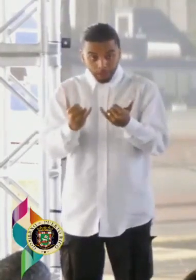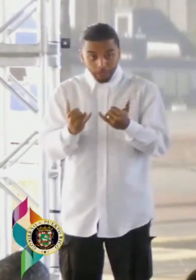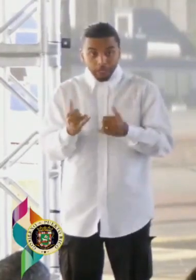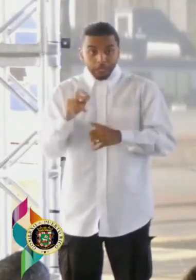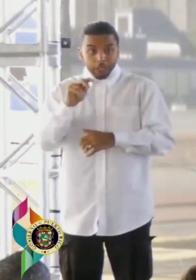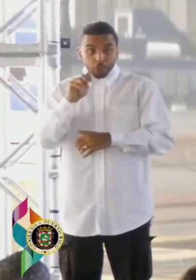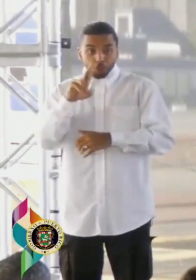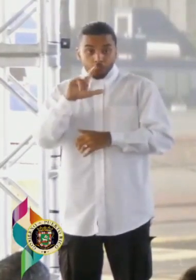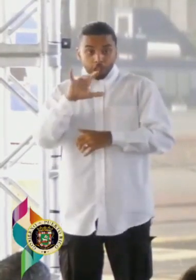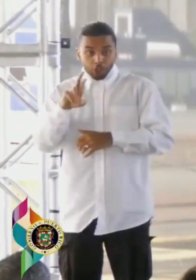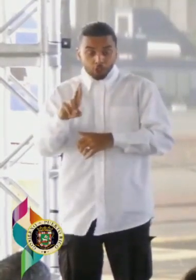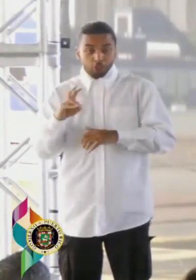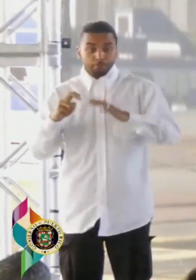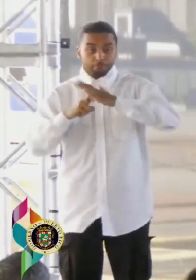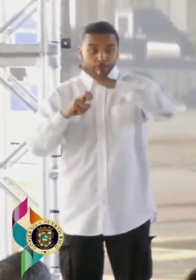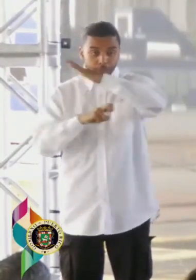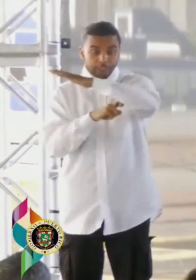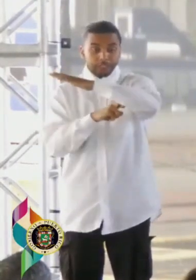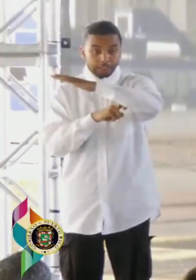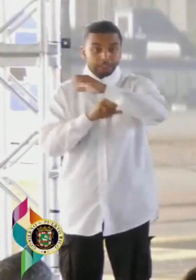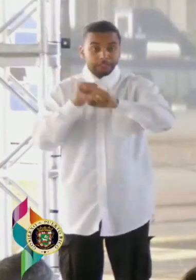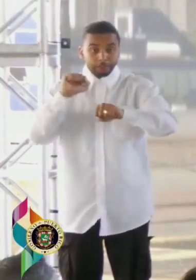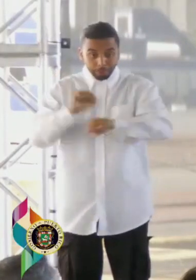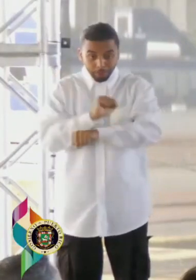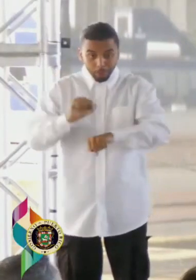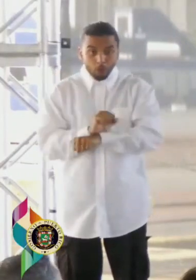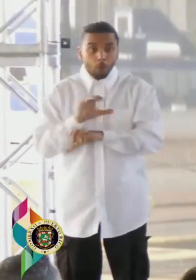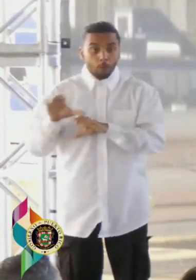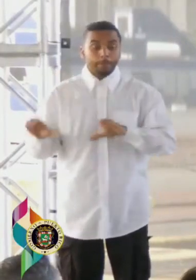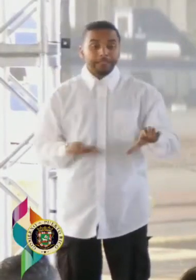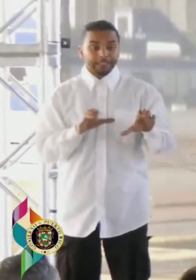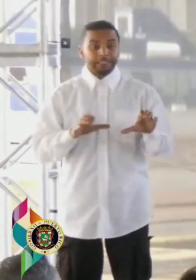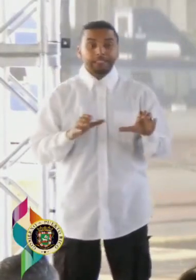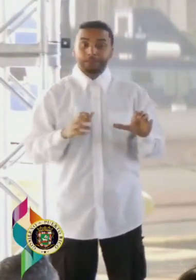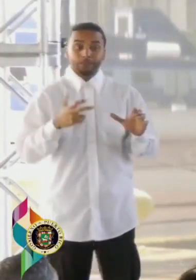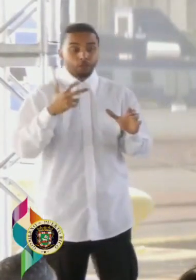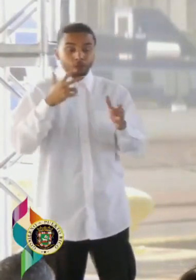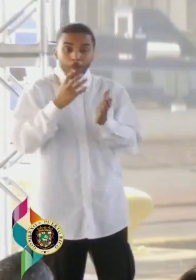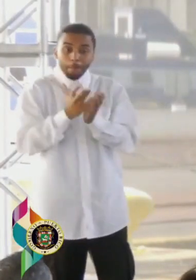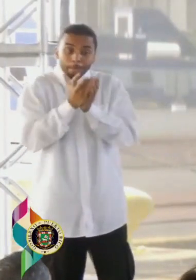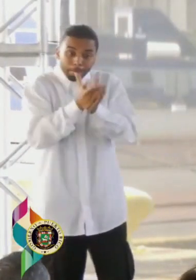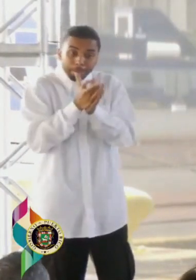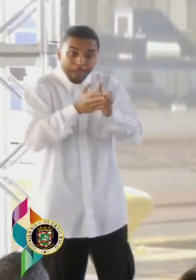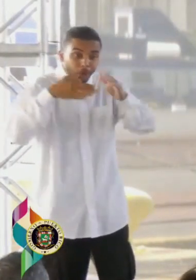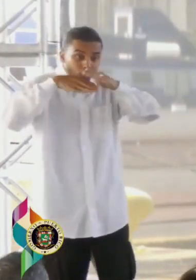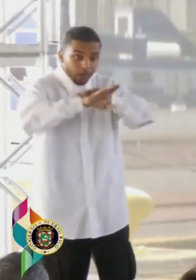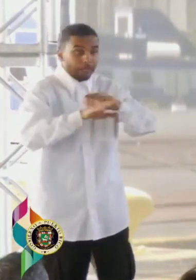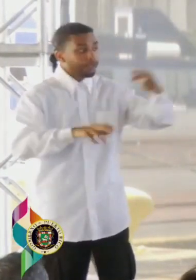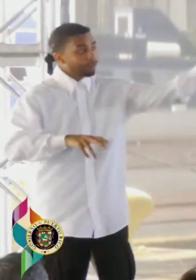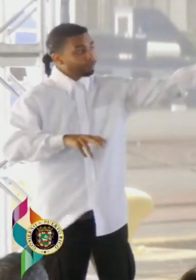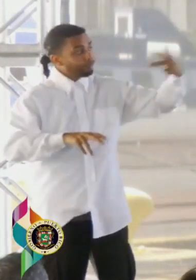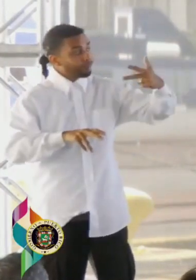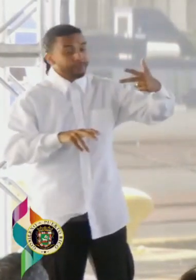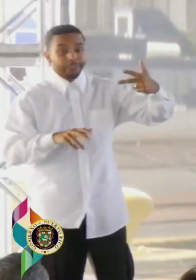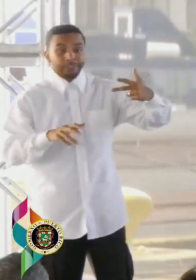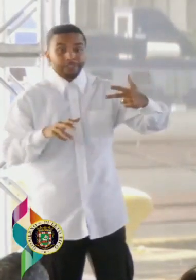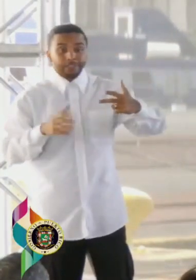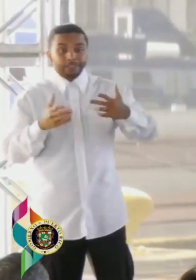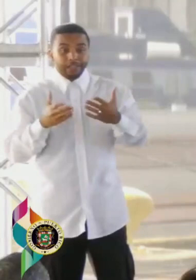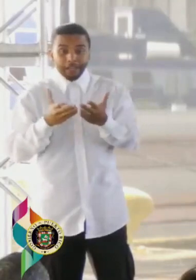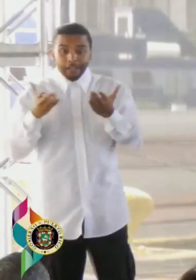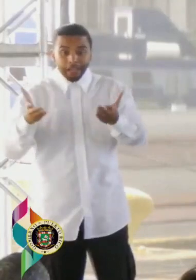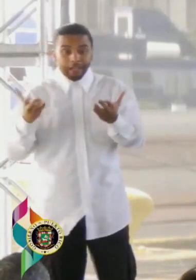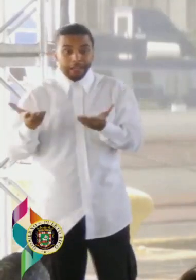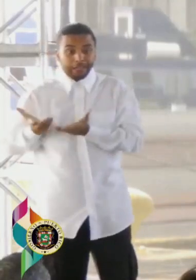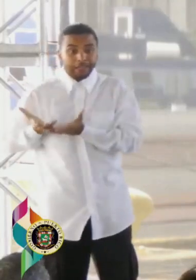Bridge está operando es aquí donde está entran los barcos se pegan aquí y la carga baja por arriba la descargan por